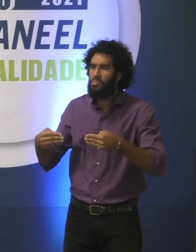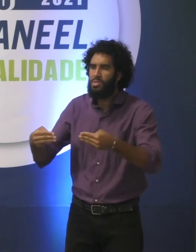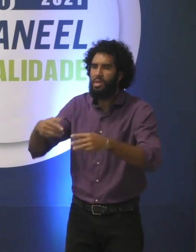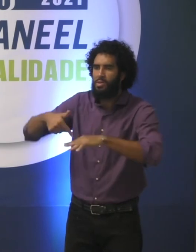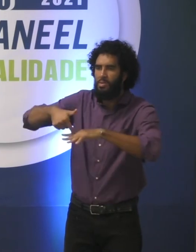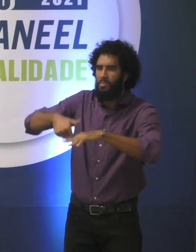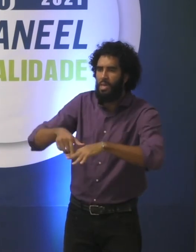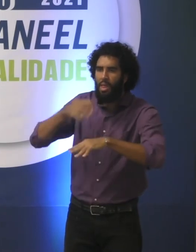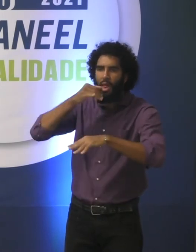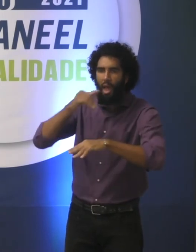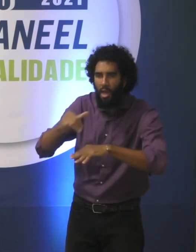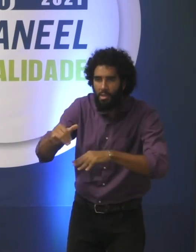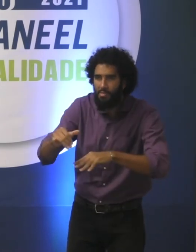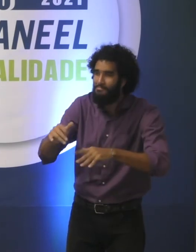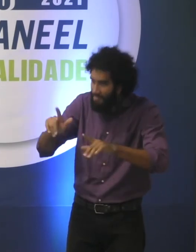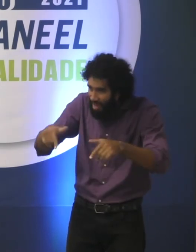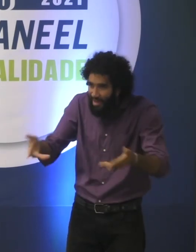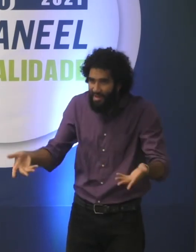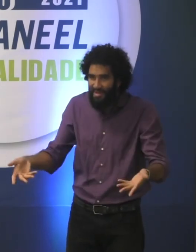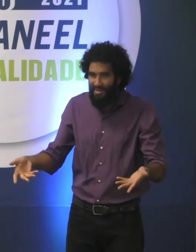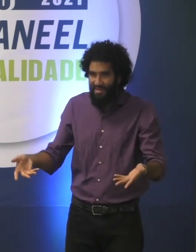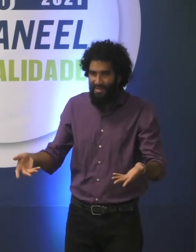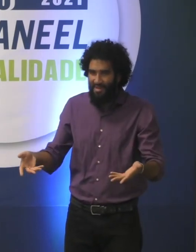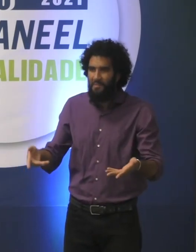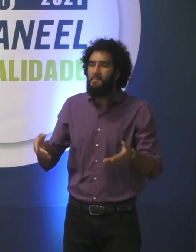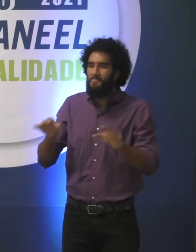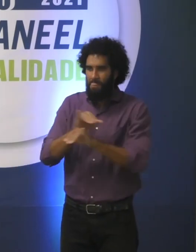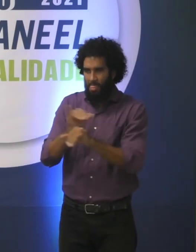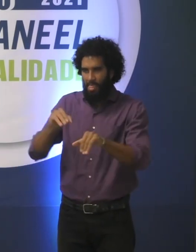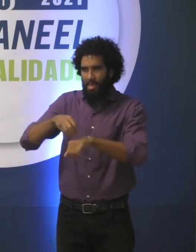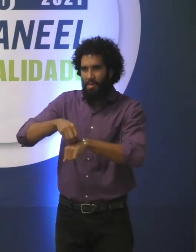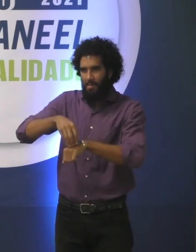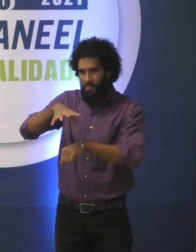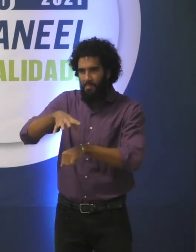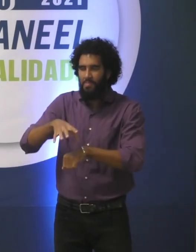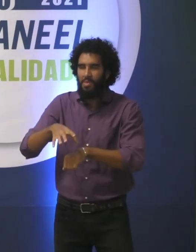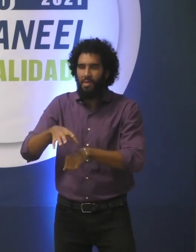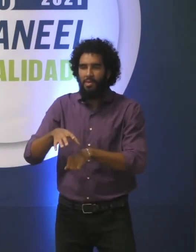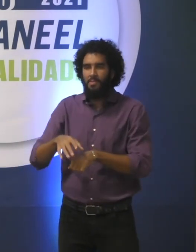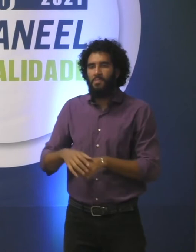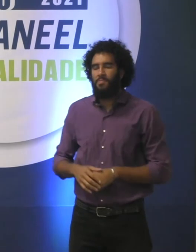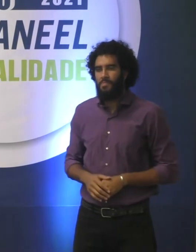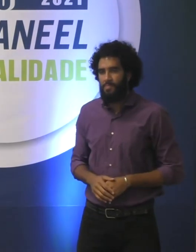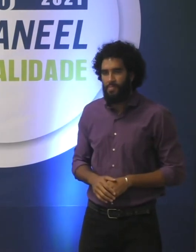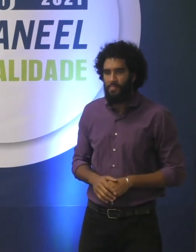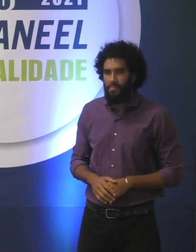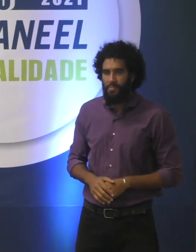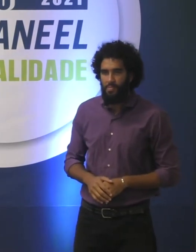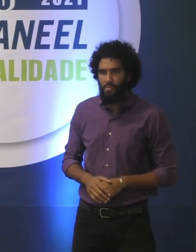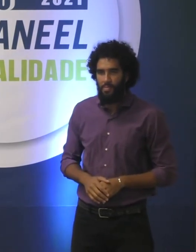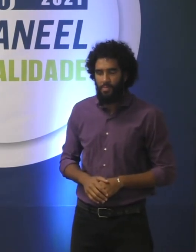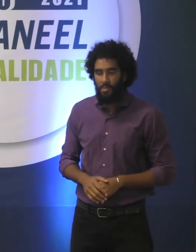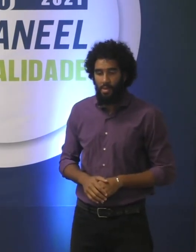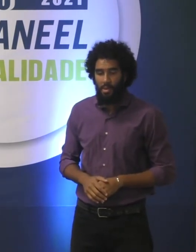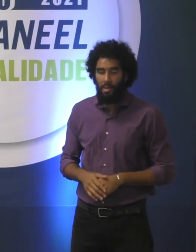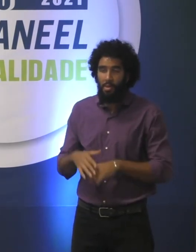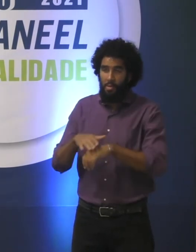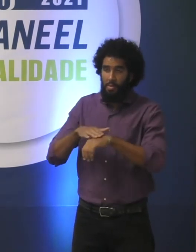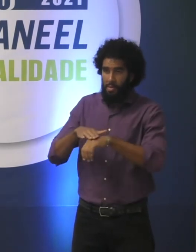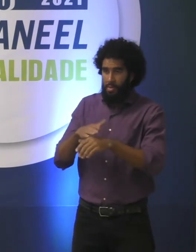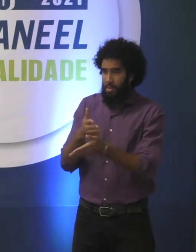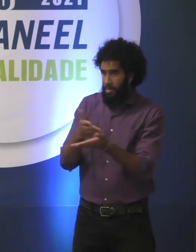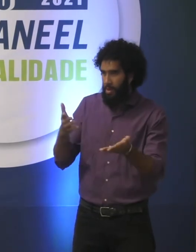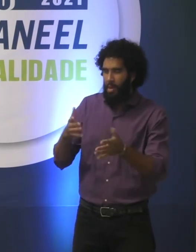Energia. E é isso. E aqui minha mensagem para os superintendentes, que eu gosto sempre assim, eu acho que quando a